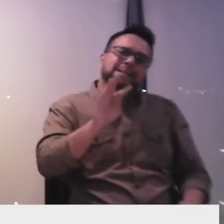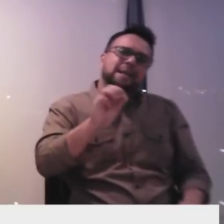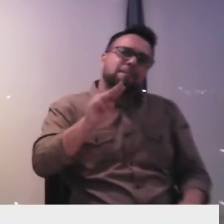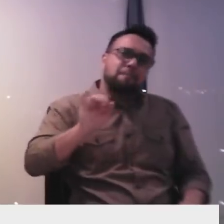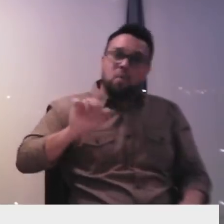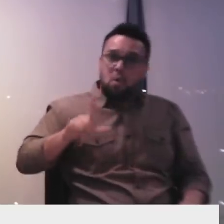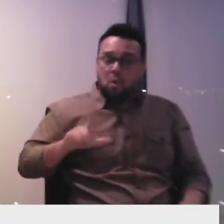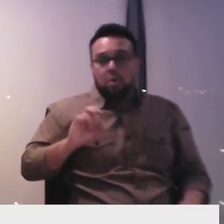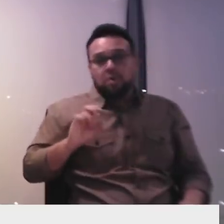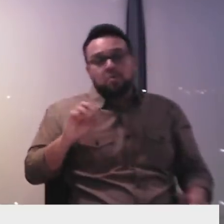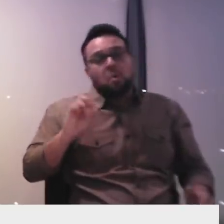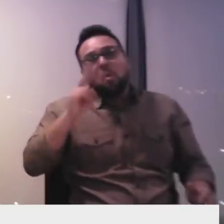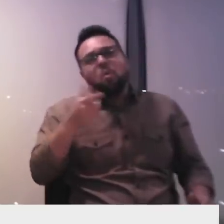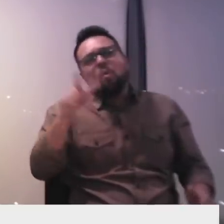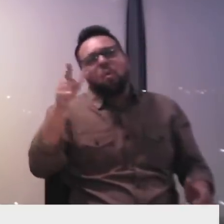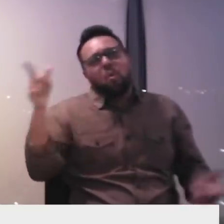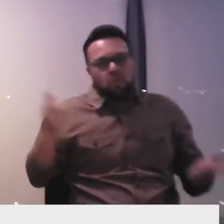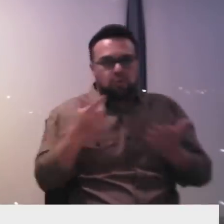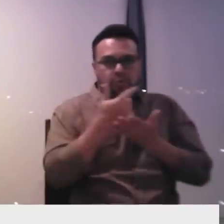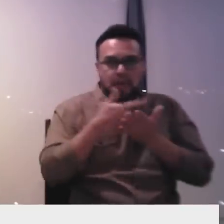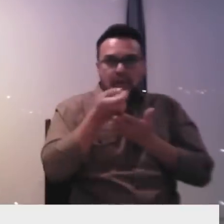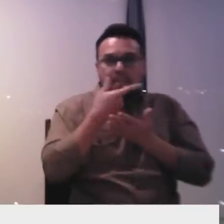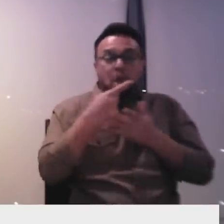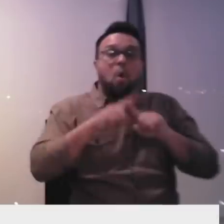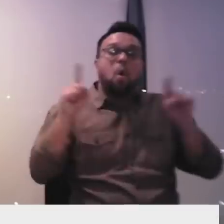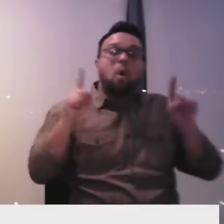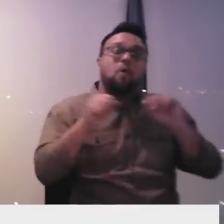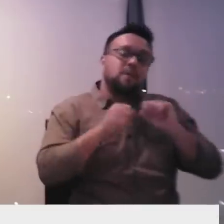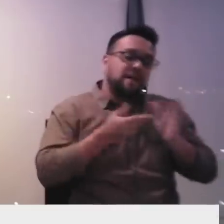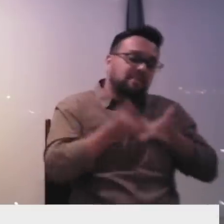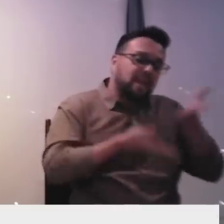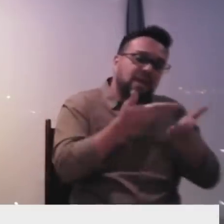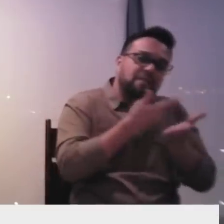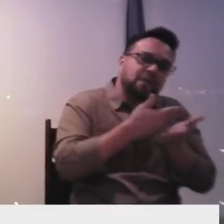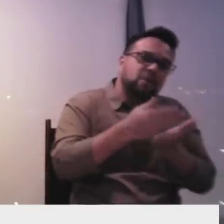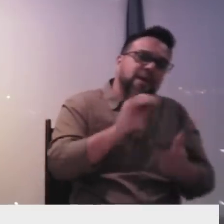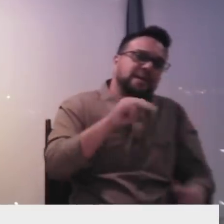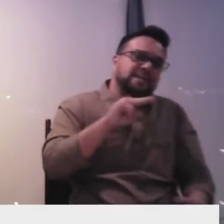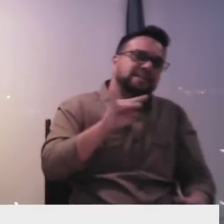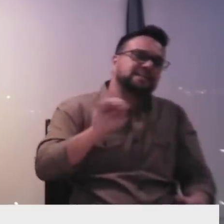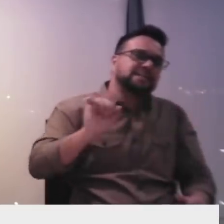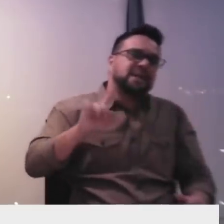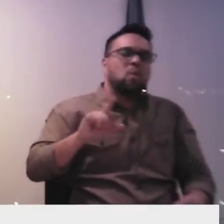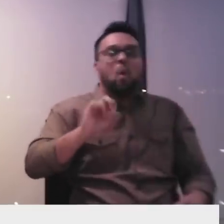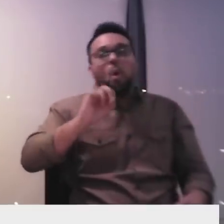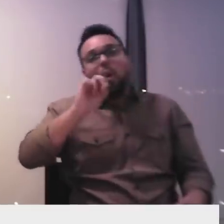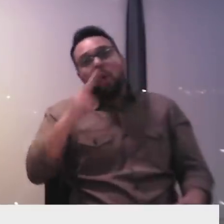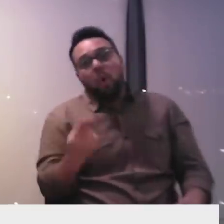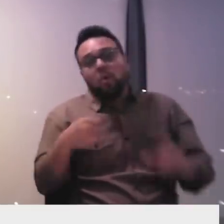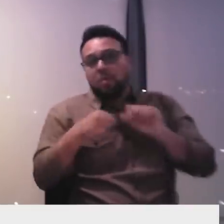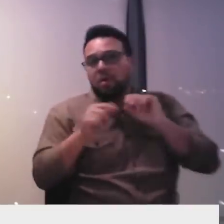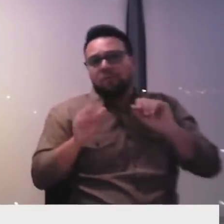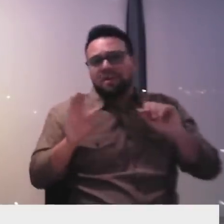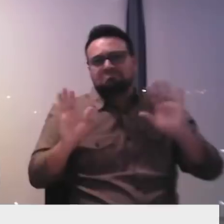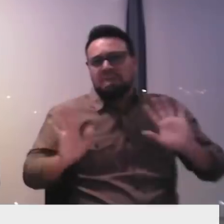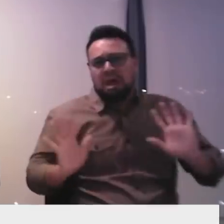paracetamol, ou seja lá o que for, ou fez um tratamento inicial? Ou não fez tratamento